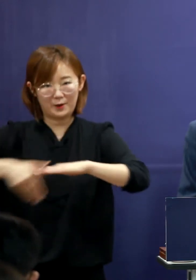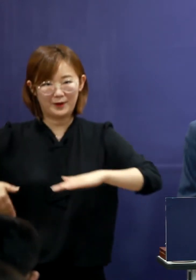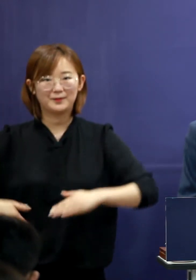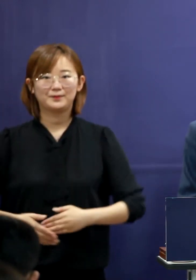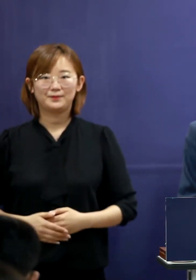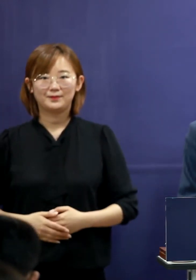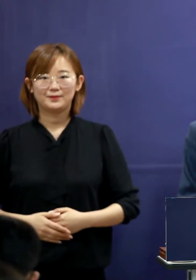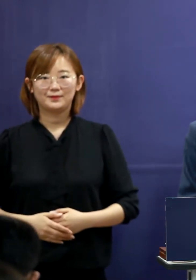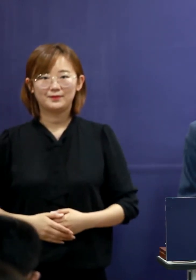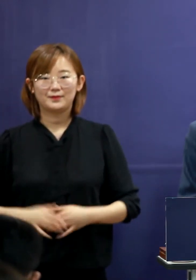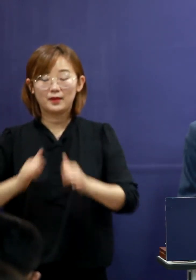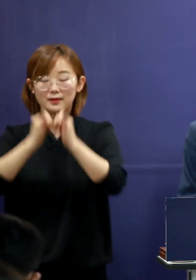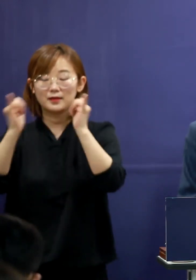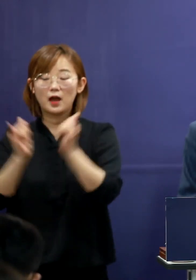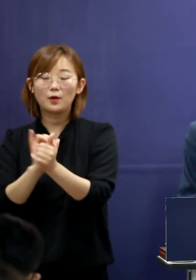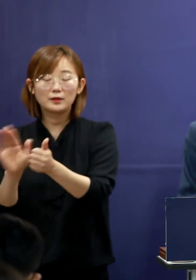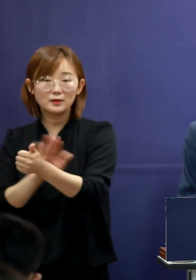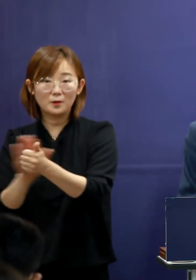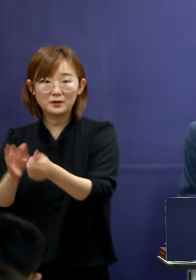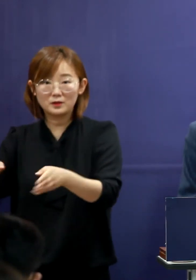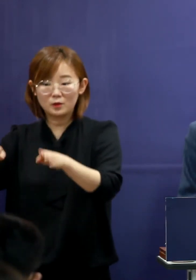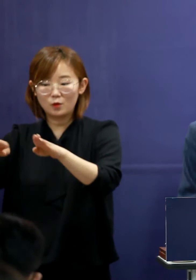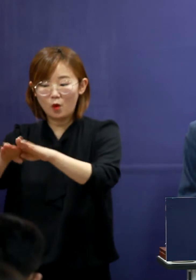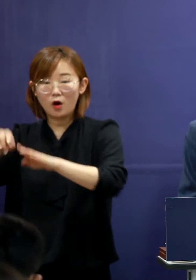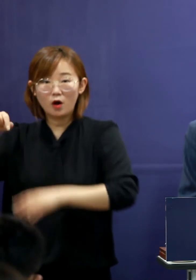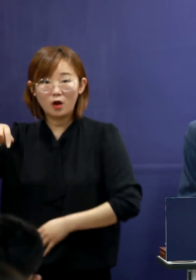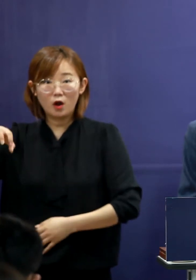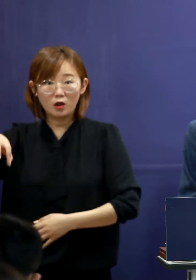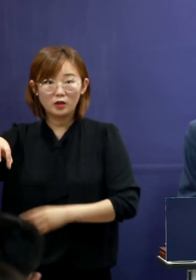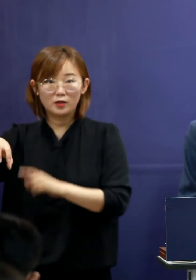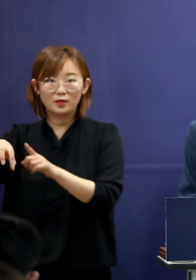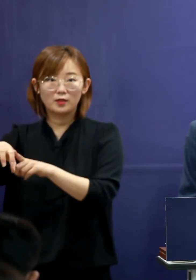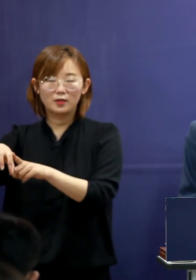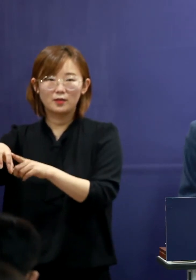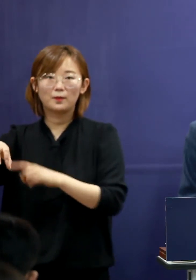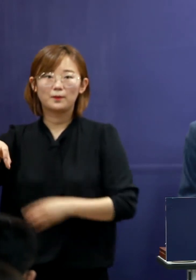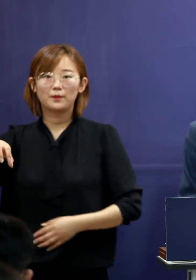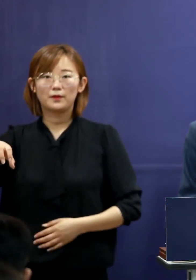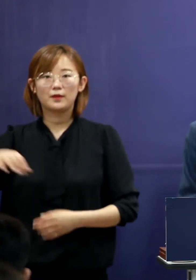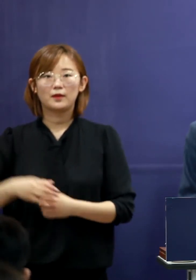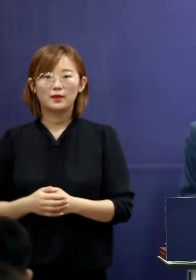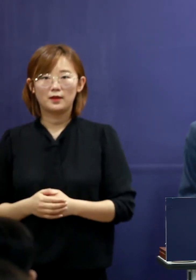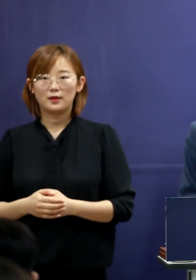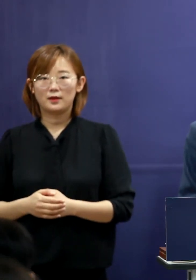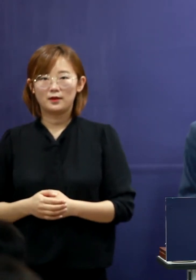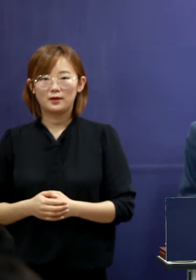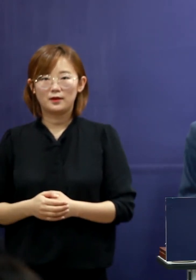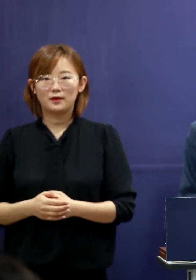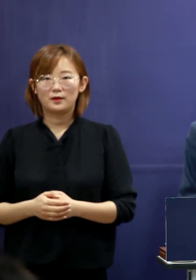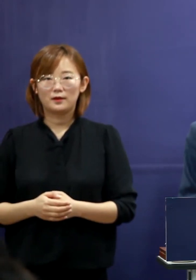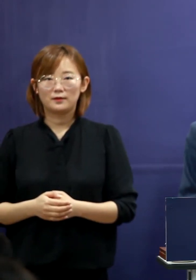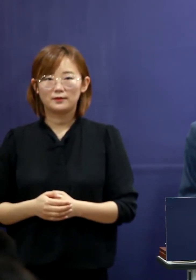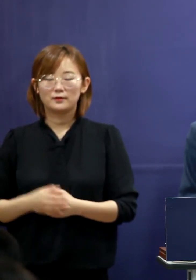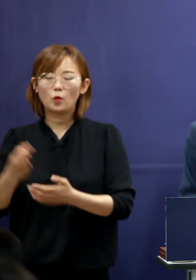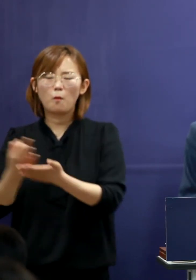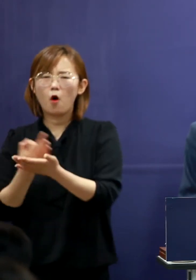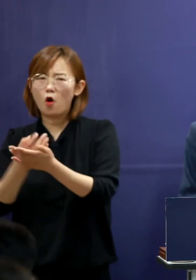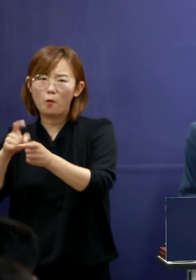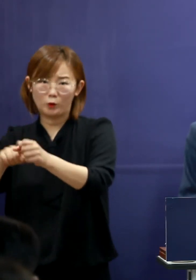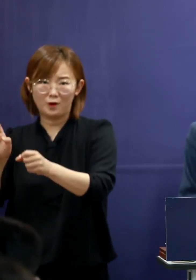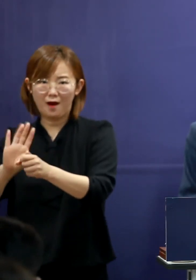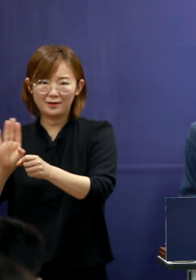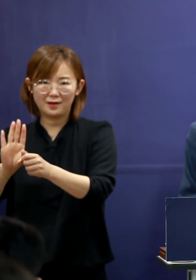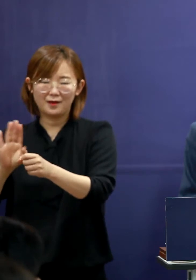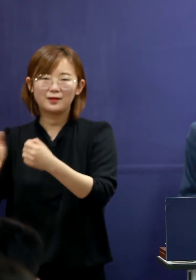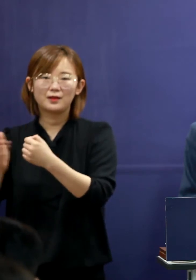여기는 이제 사회서비스원은 별도 이제 그 비영리 법인이기 때문에 별도 자본금이나 이런